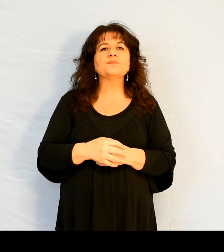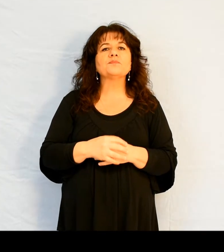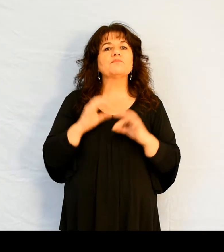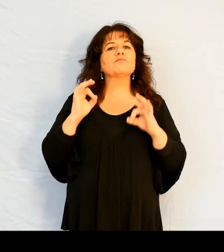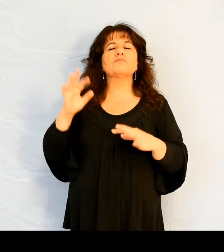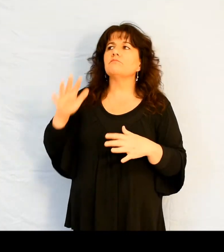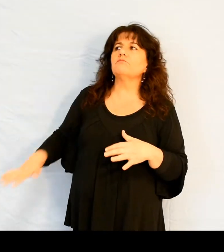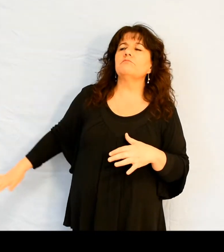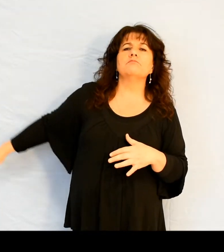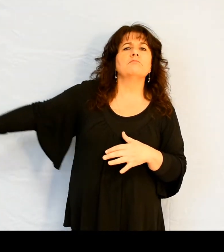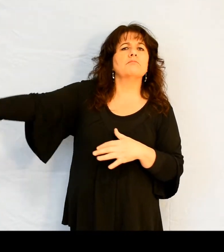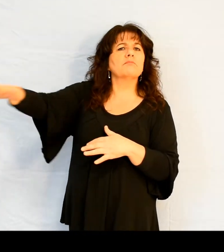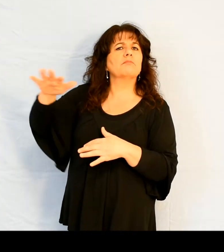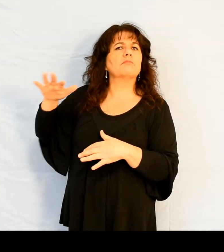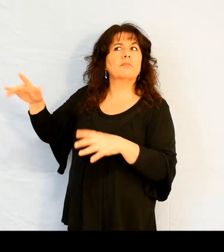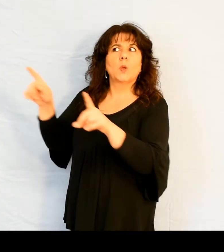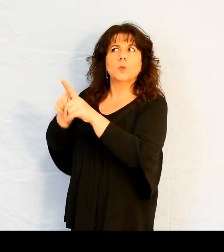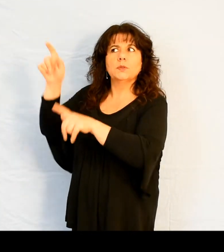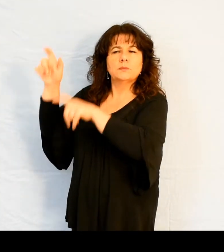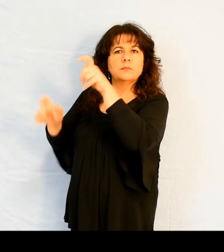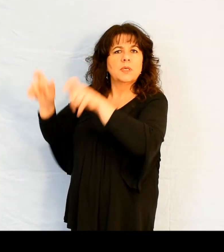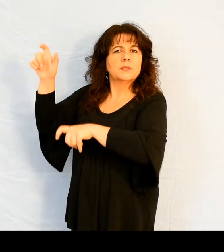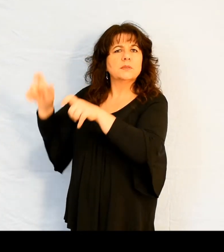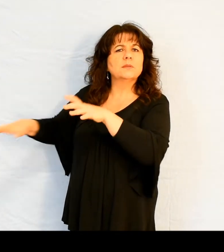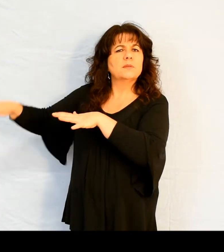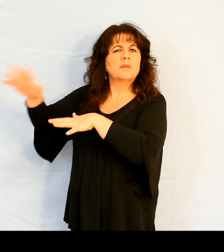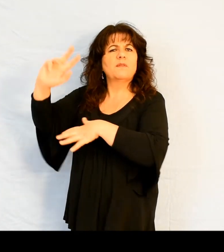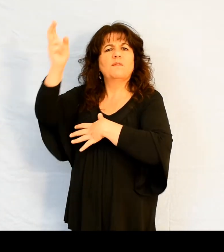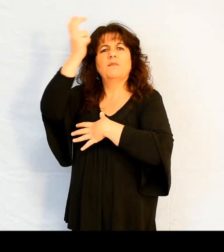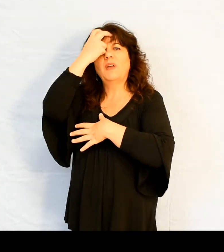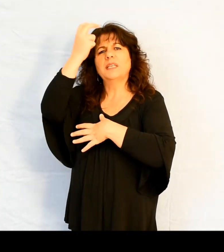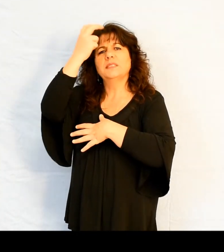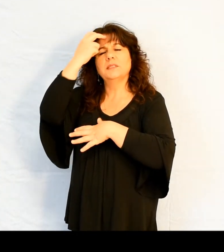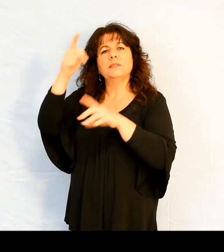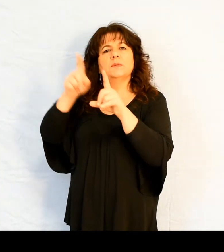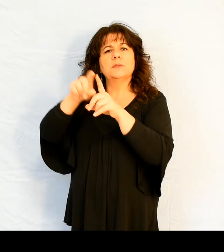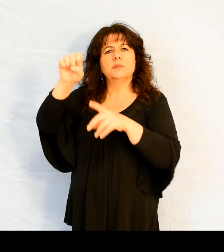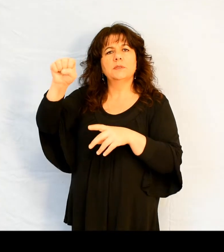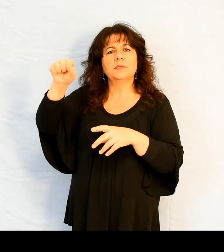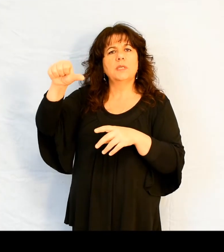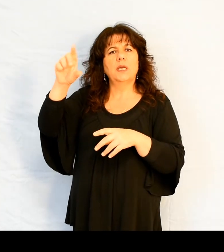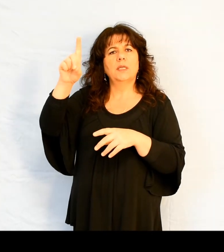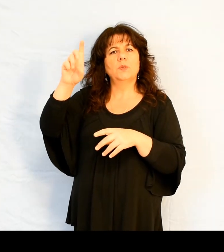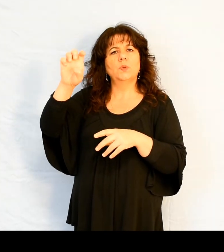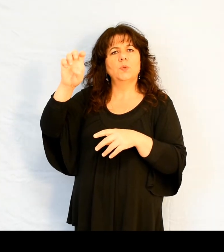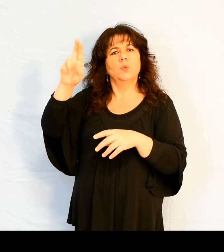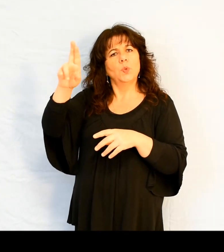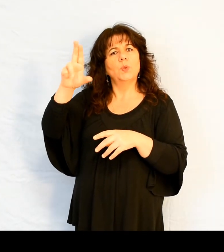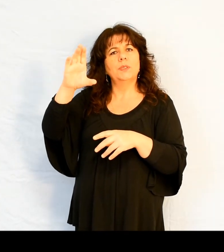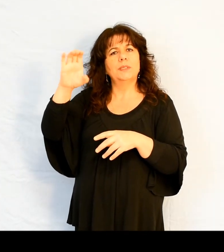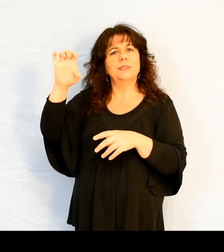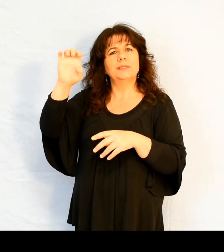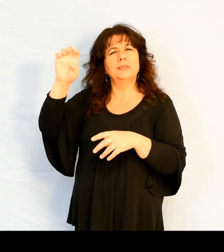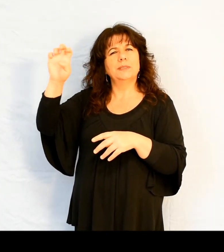Voyant beaucoup de pharisiens et de sadducéens se présenter à son baptême, il leur dit: